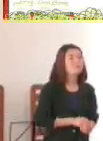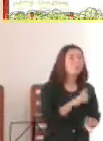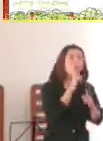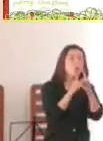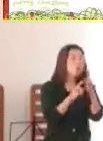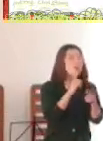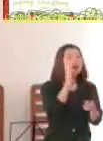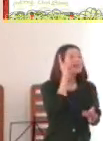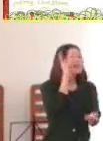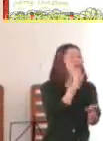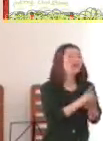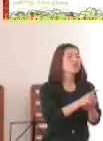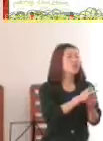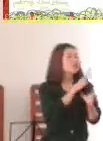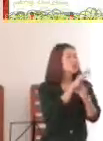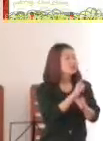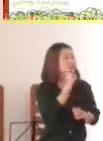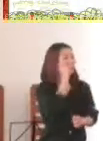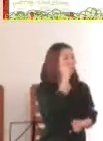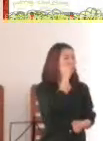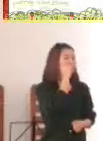ない、確信がない、